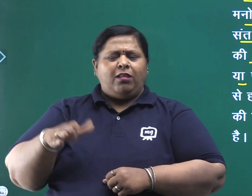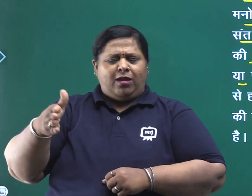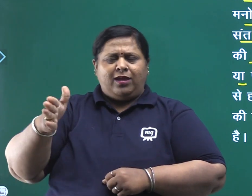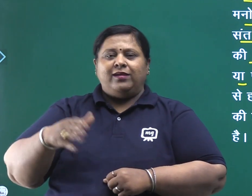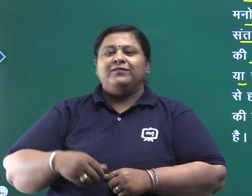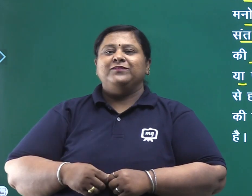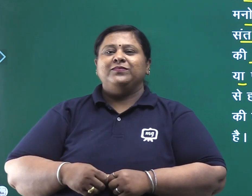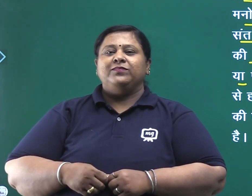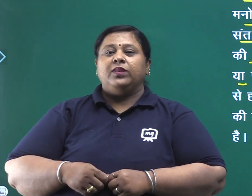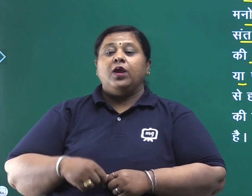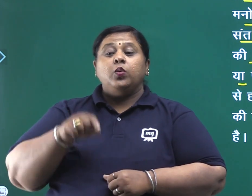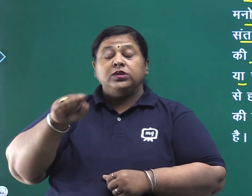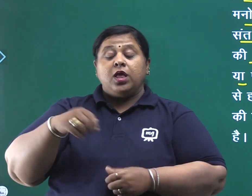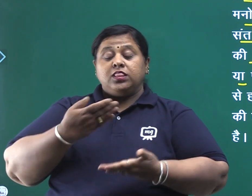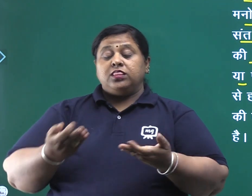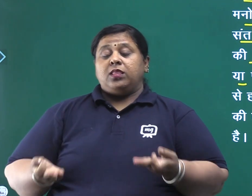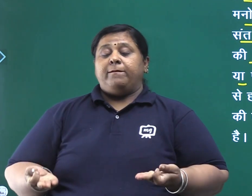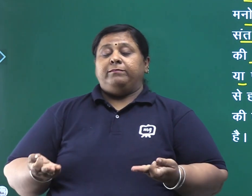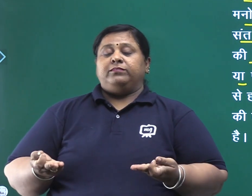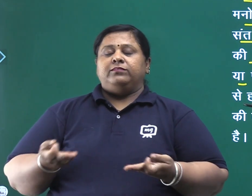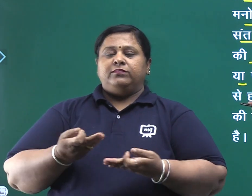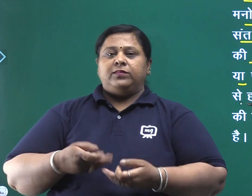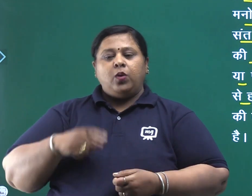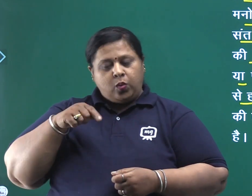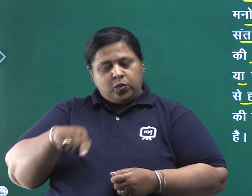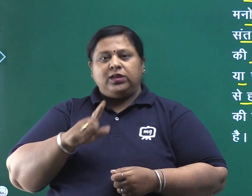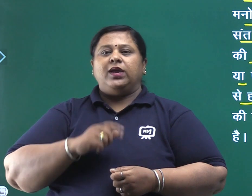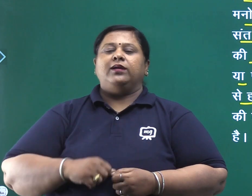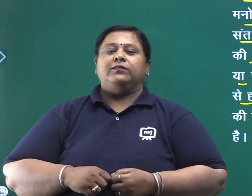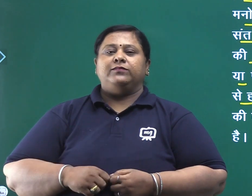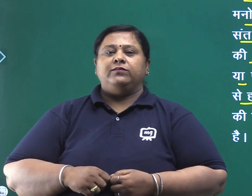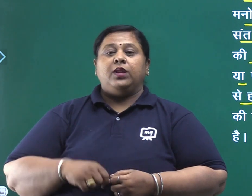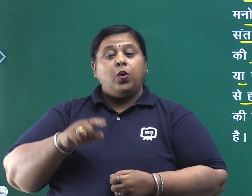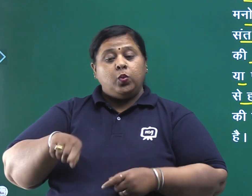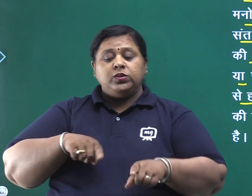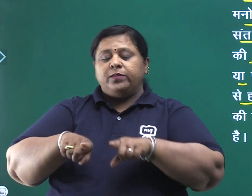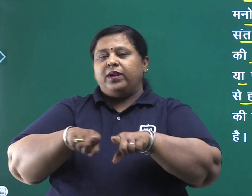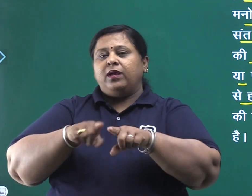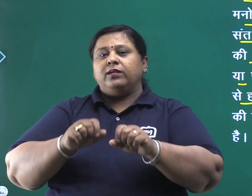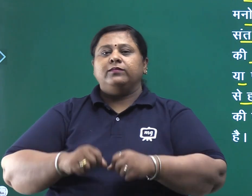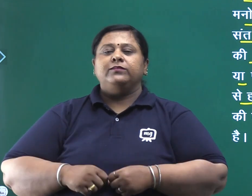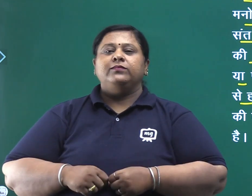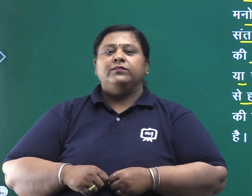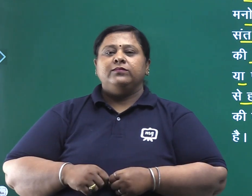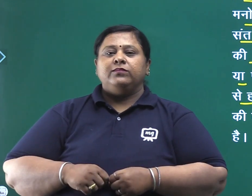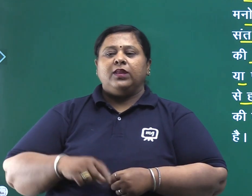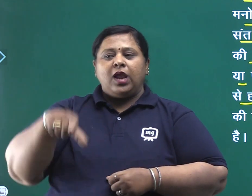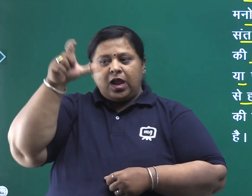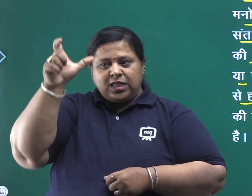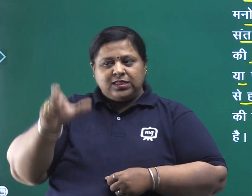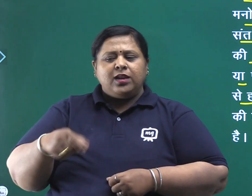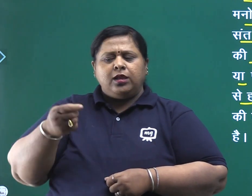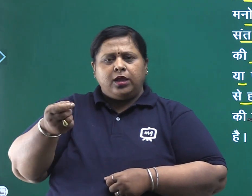नहीं, उसके तप से होती है, उसी प्रकार इंसान